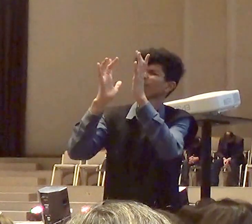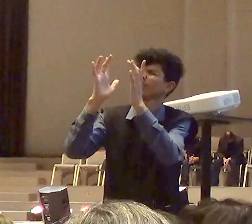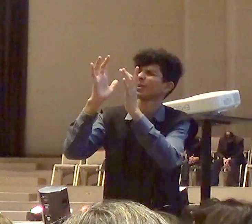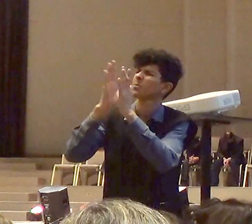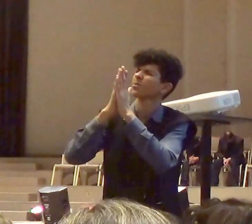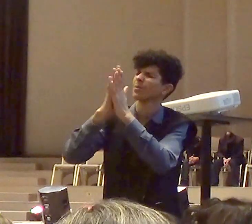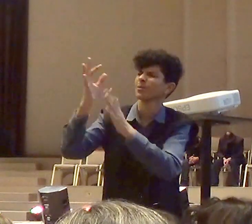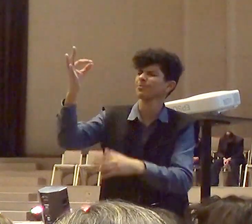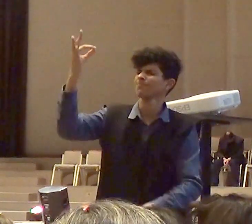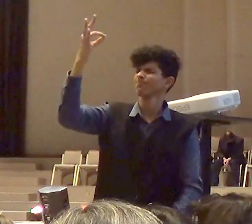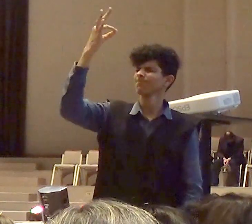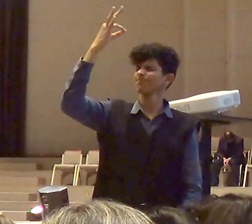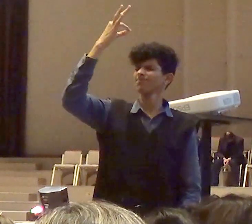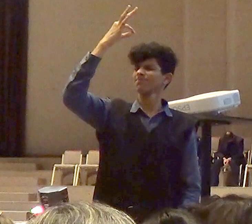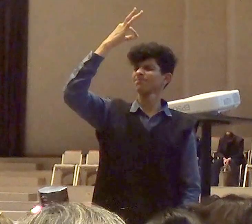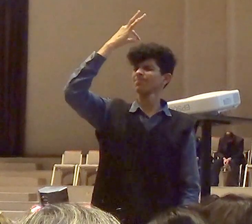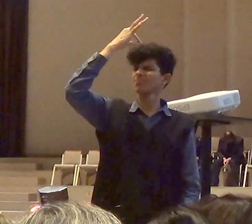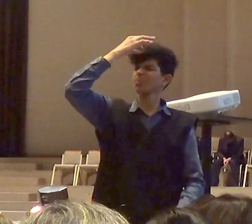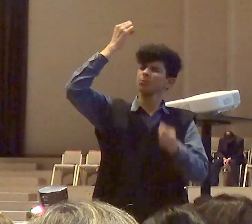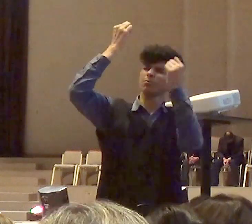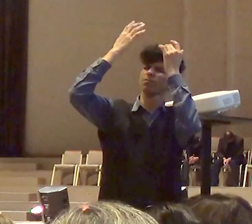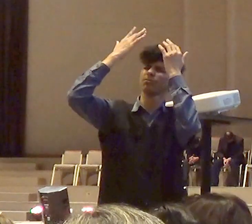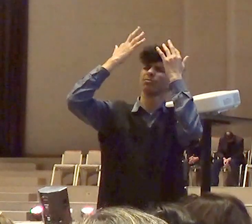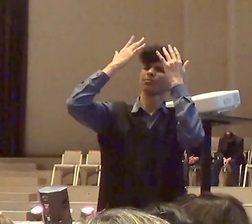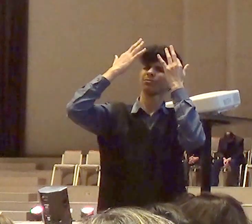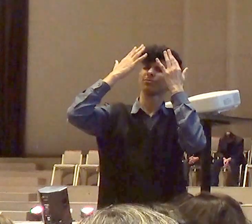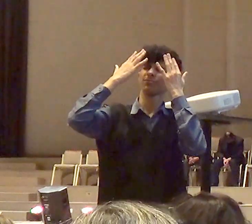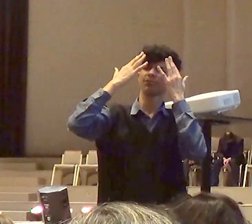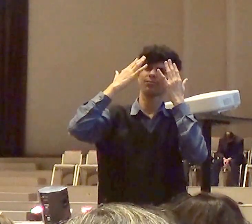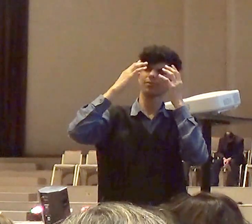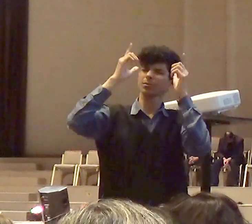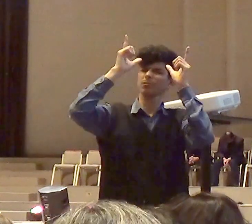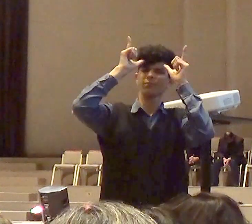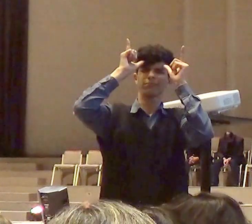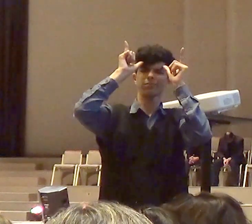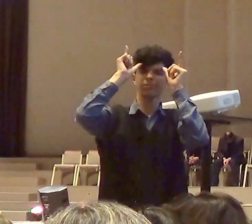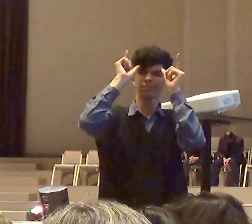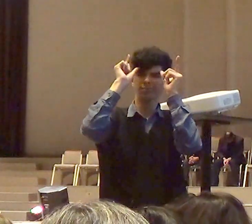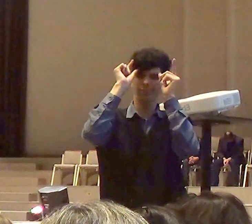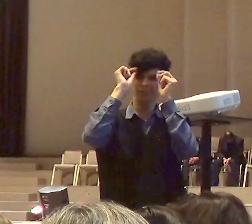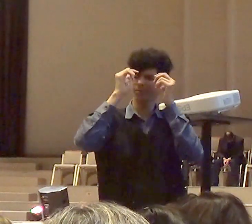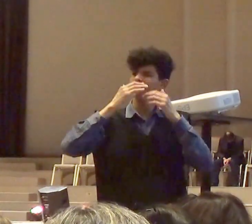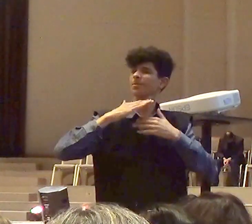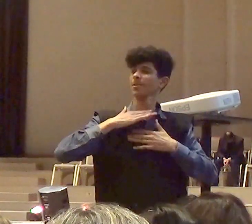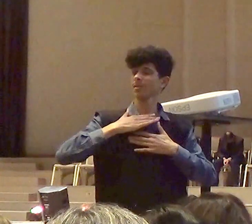santo sobre mim manda o teu espírito santo